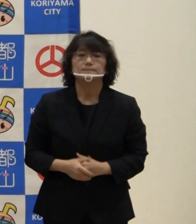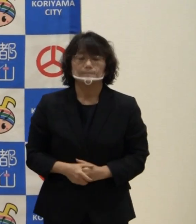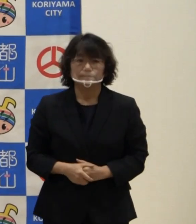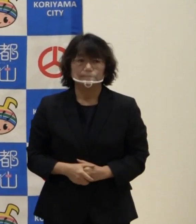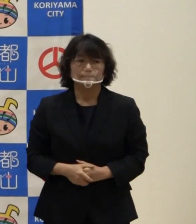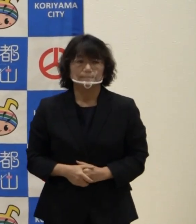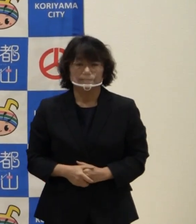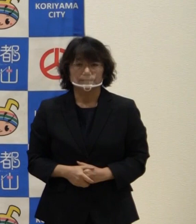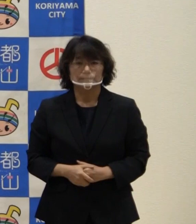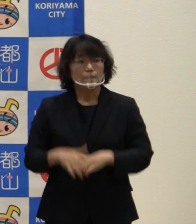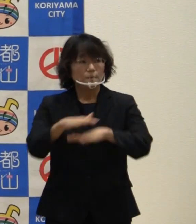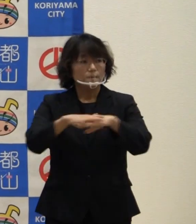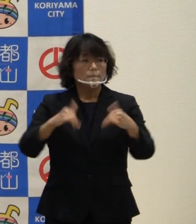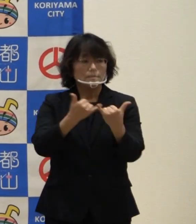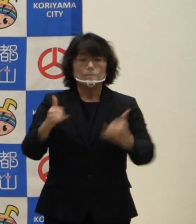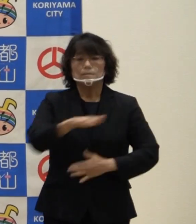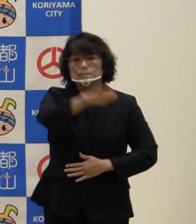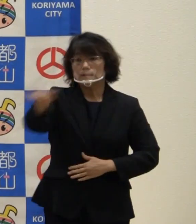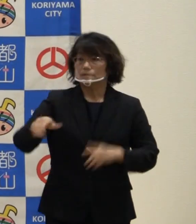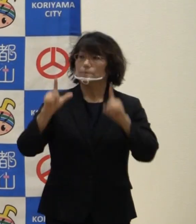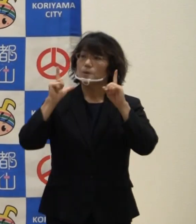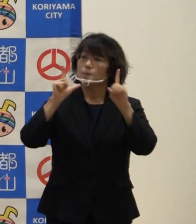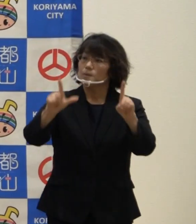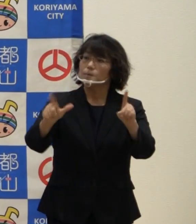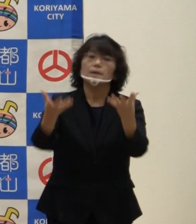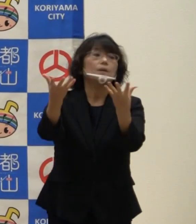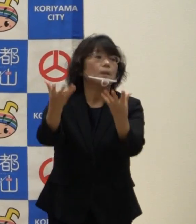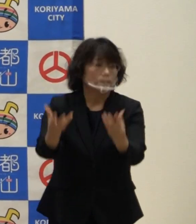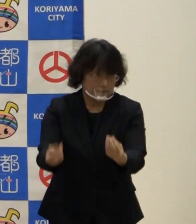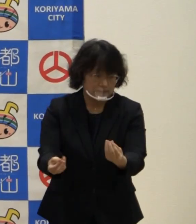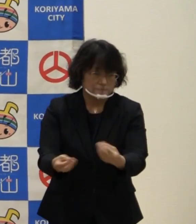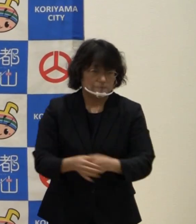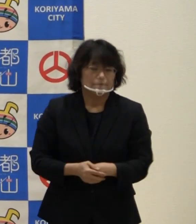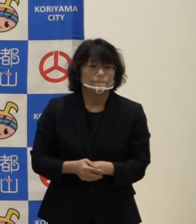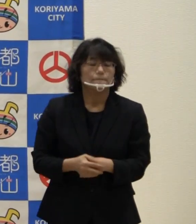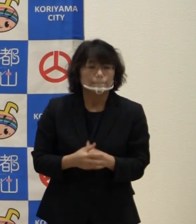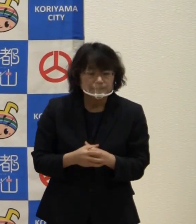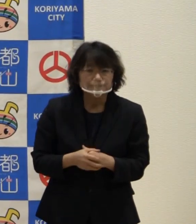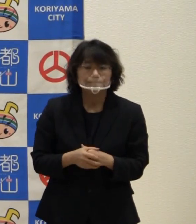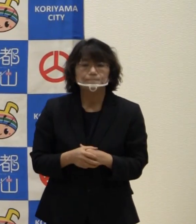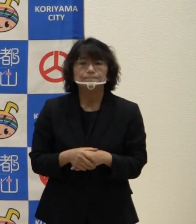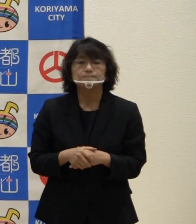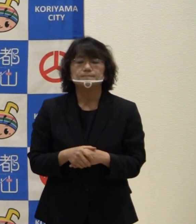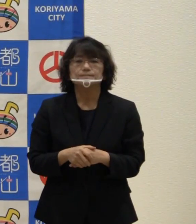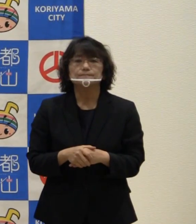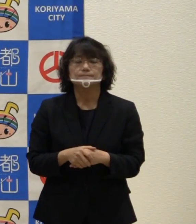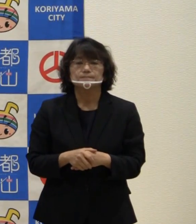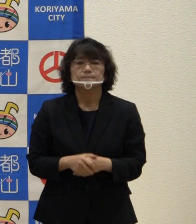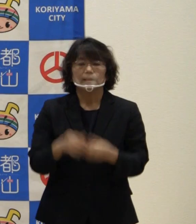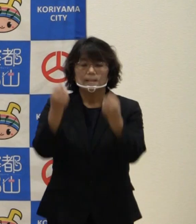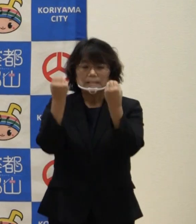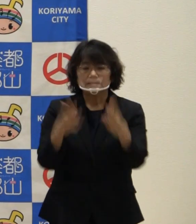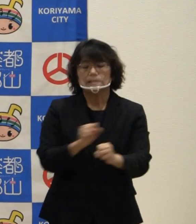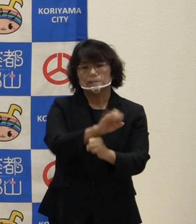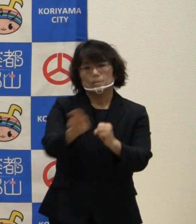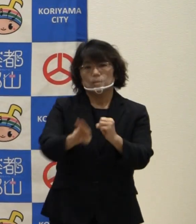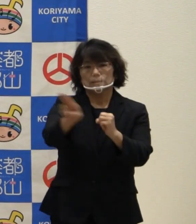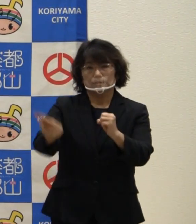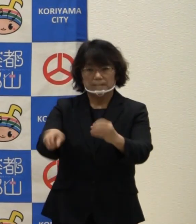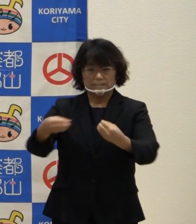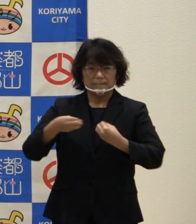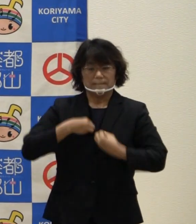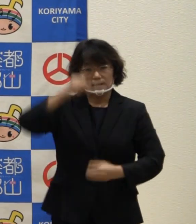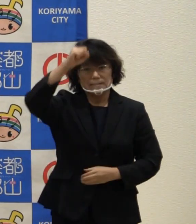市民の皆様にも公開をさせていただいておりますが、いわゆる骨格予算でございますので、新型コロナウイルス感染症